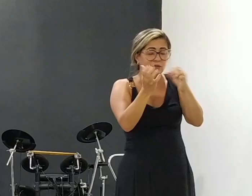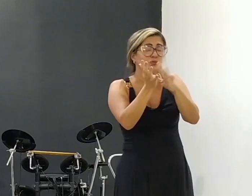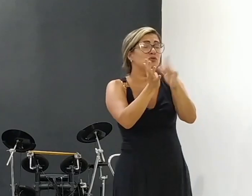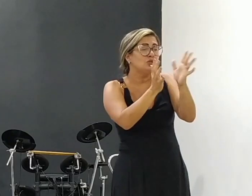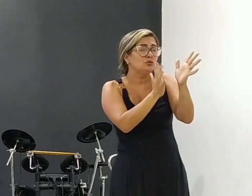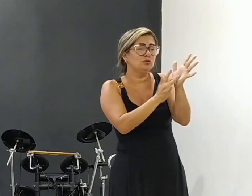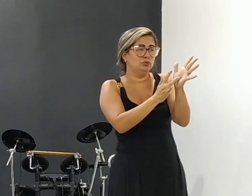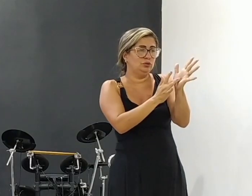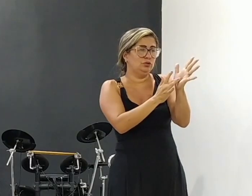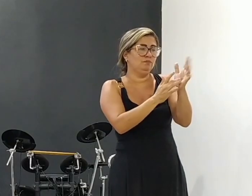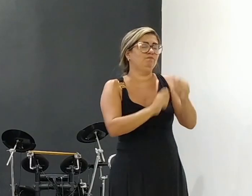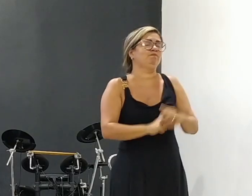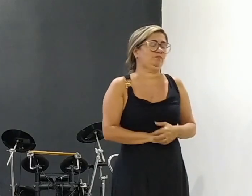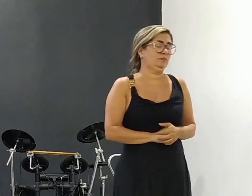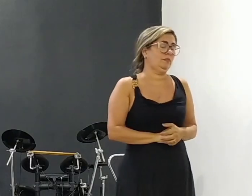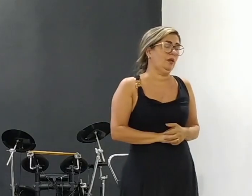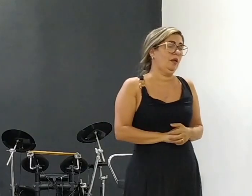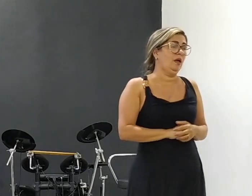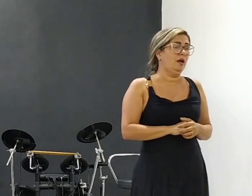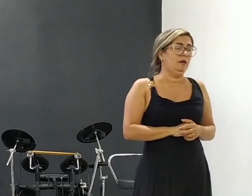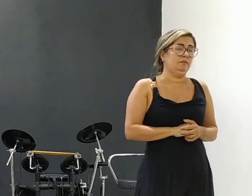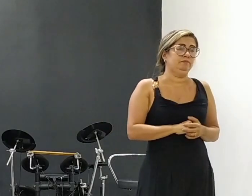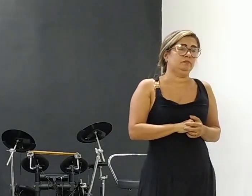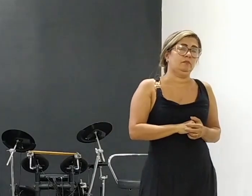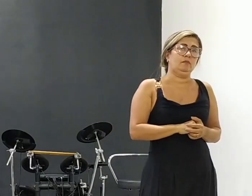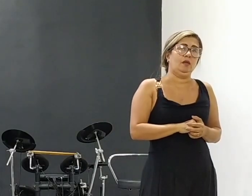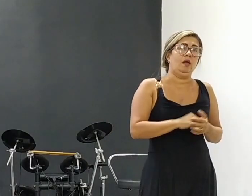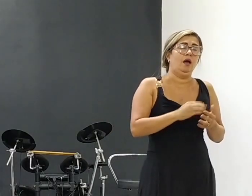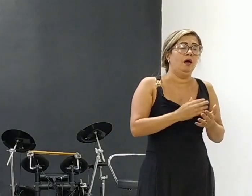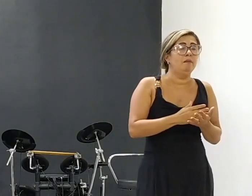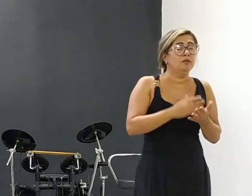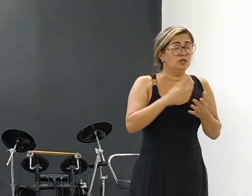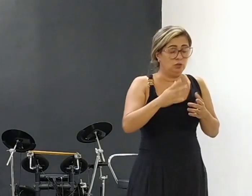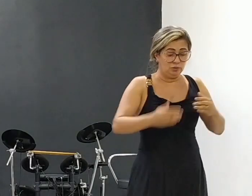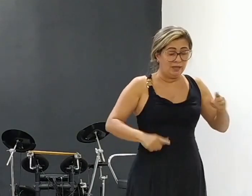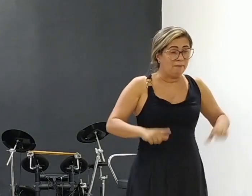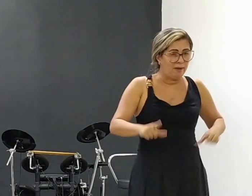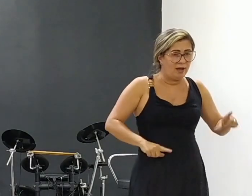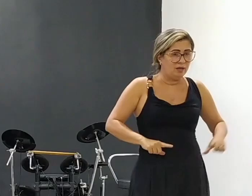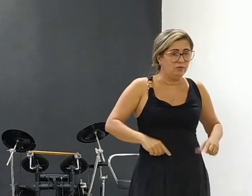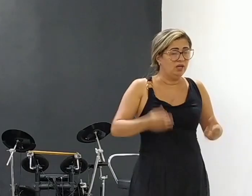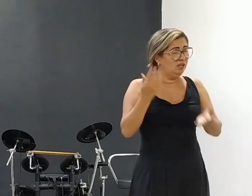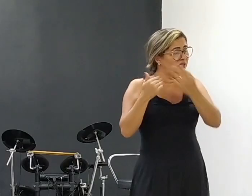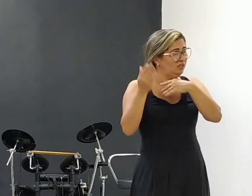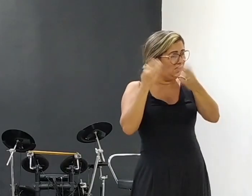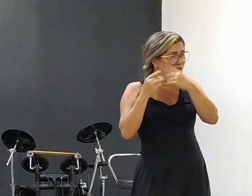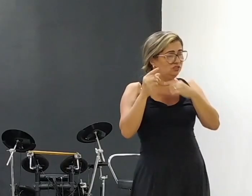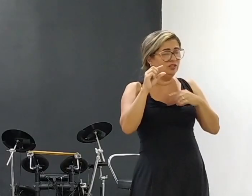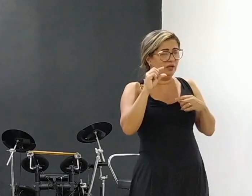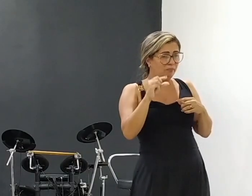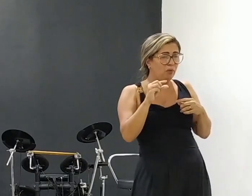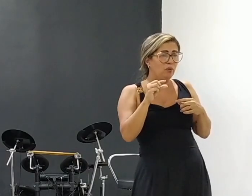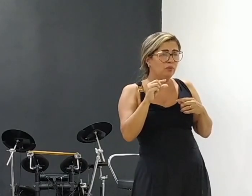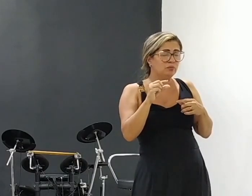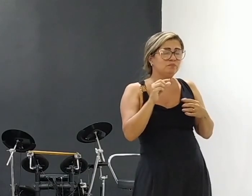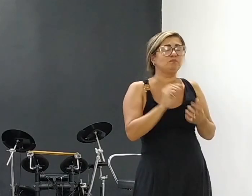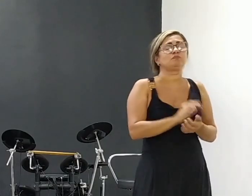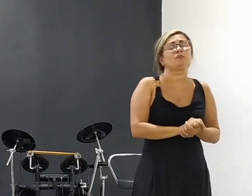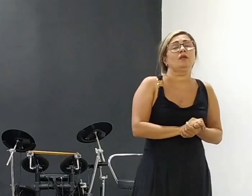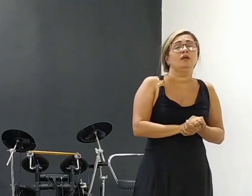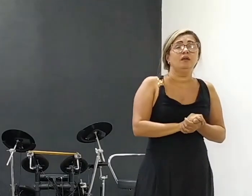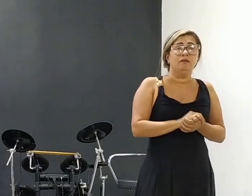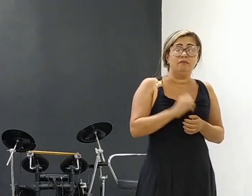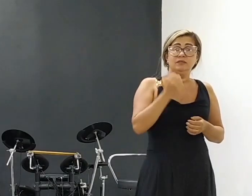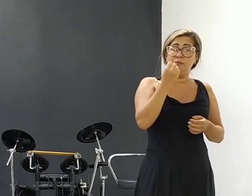dali, o trabalho que talvez antes era pouco vai ser o suficiente. A partir dali, irmãos,